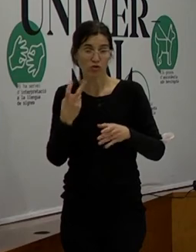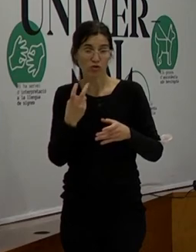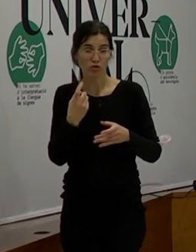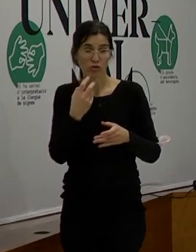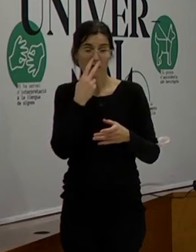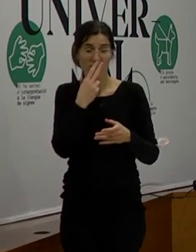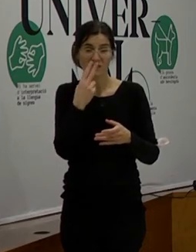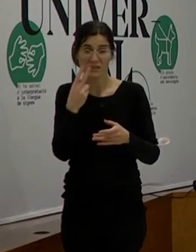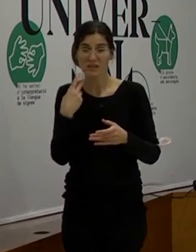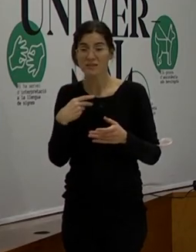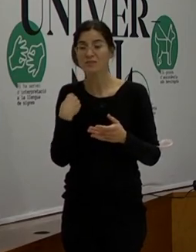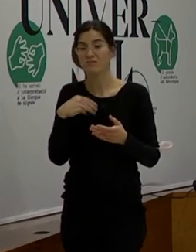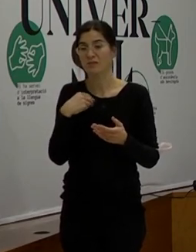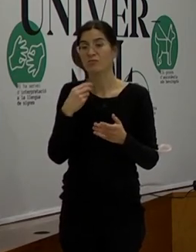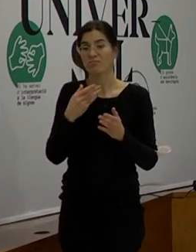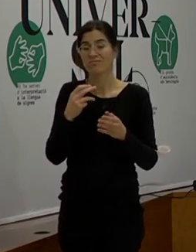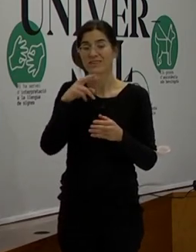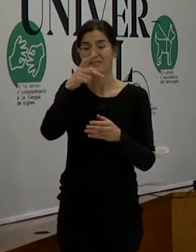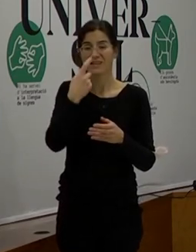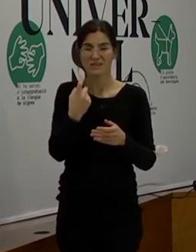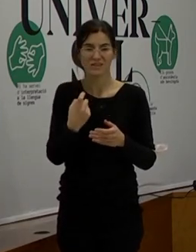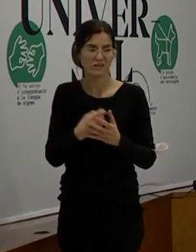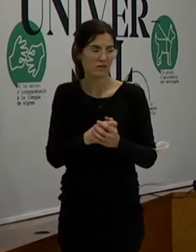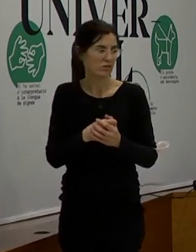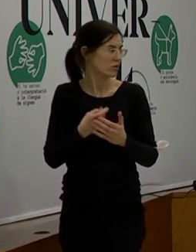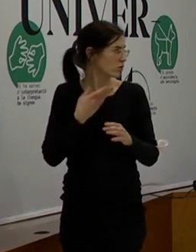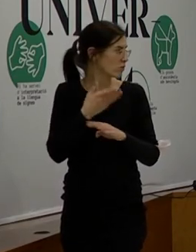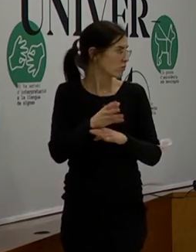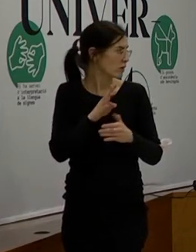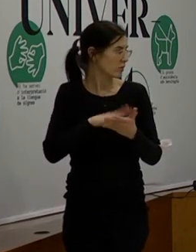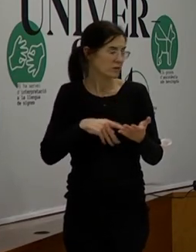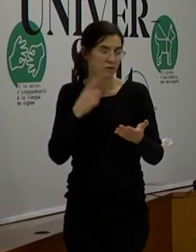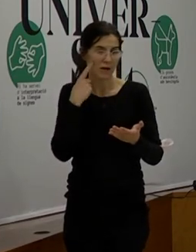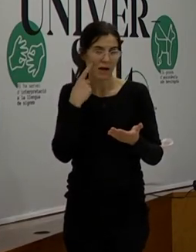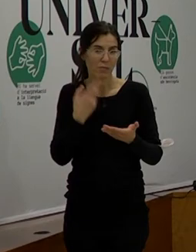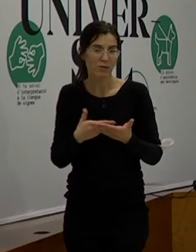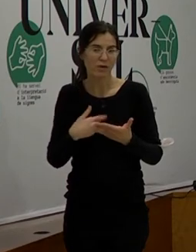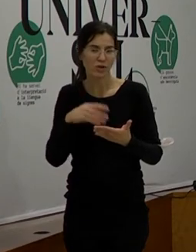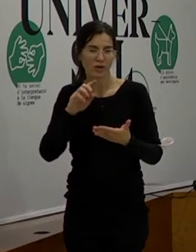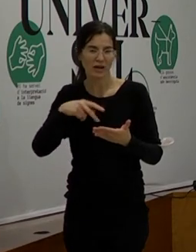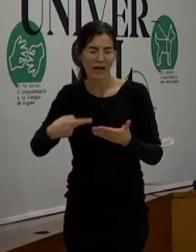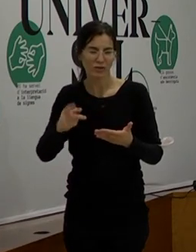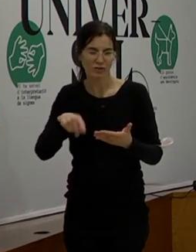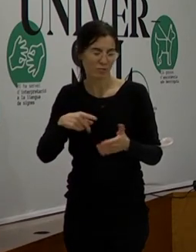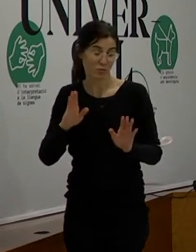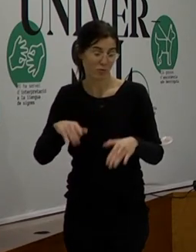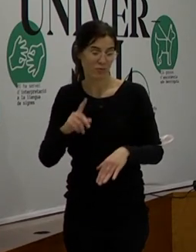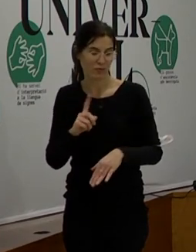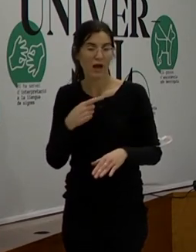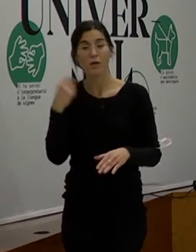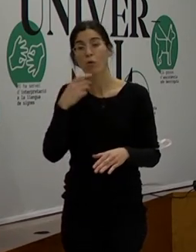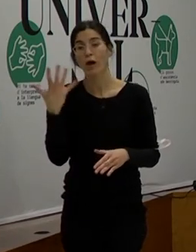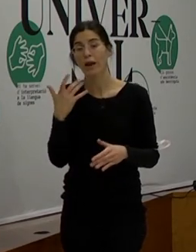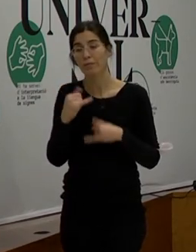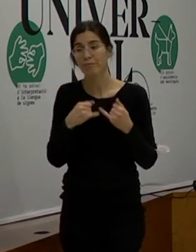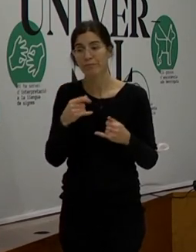puja escales, caríssima, ¿vale? Vaig al Barça, tengo 20 tíos mirando a ver si me caigo, però no, ¿vale? Ara, és molt cara,